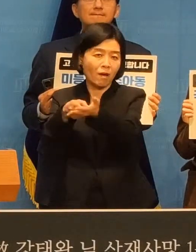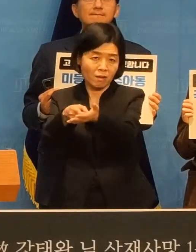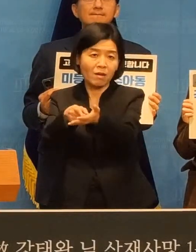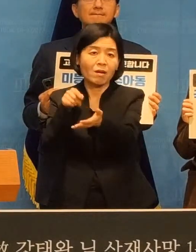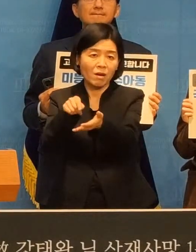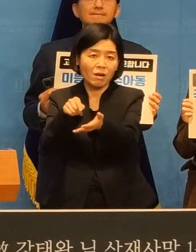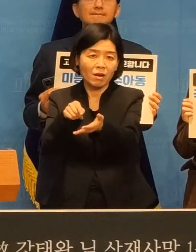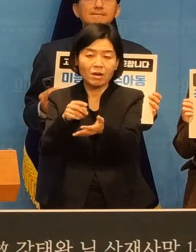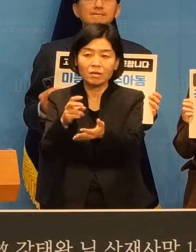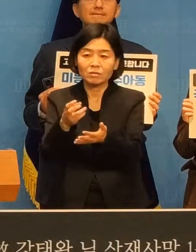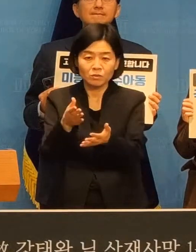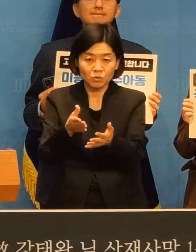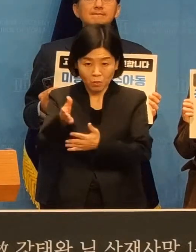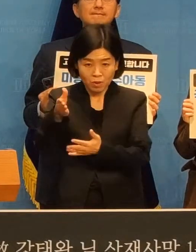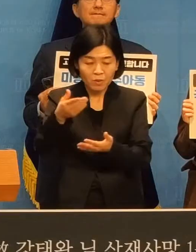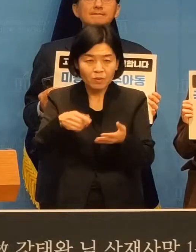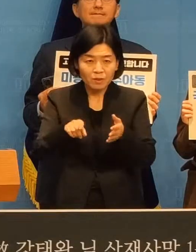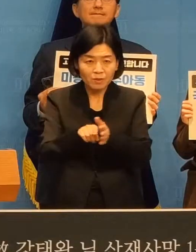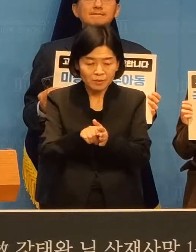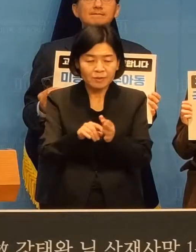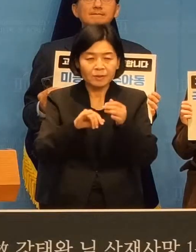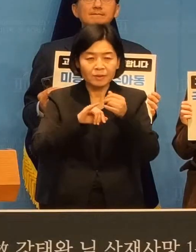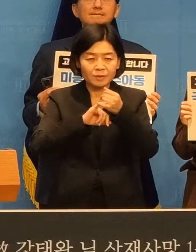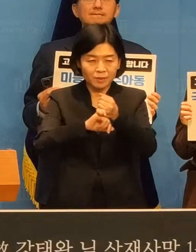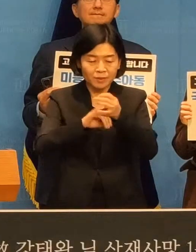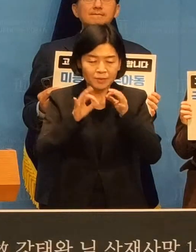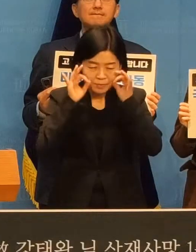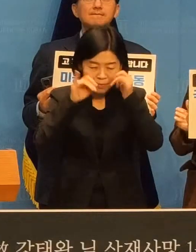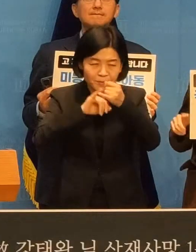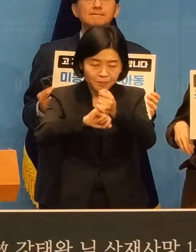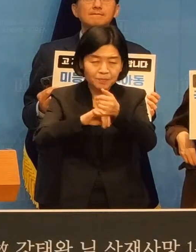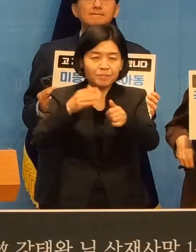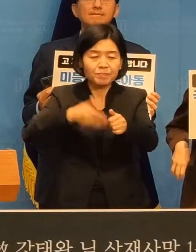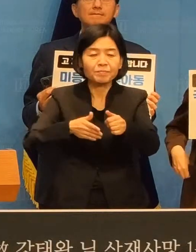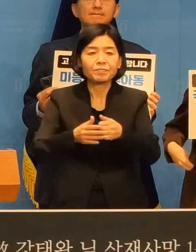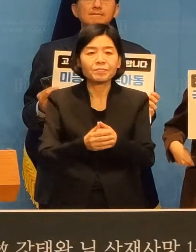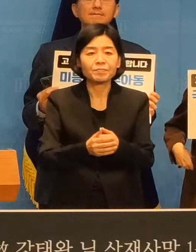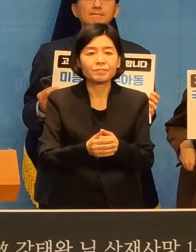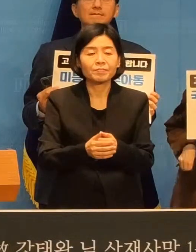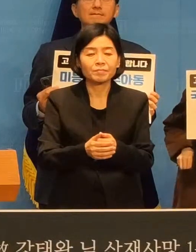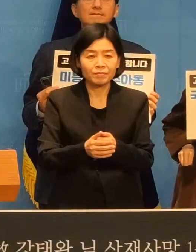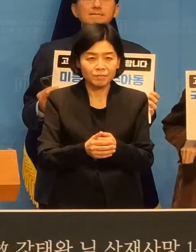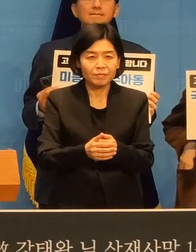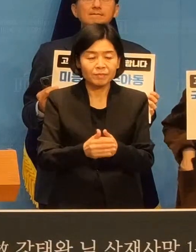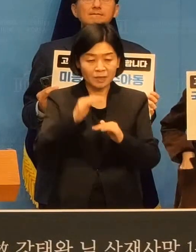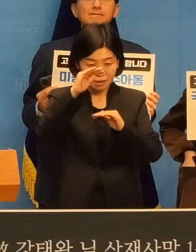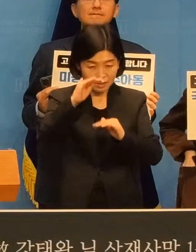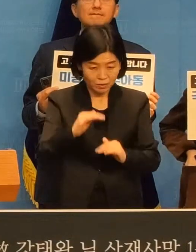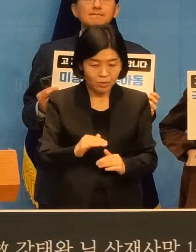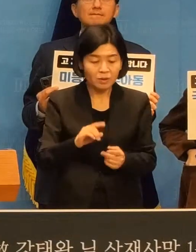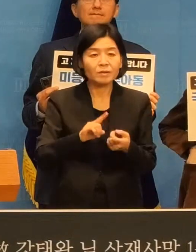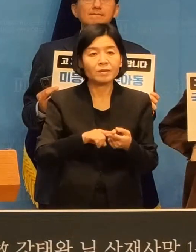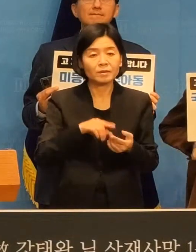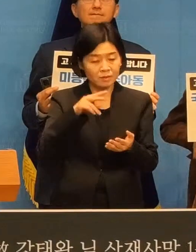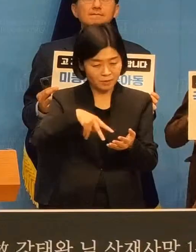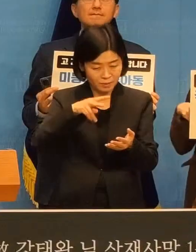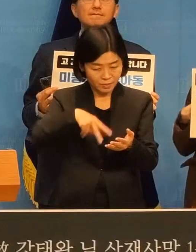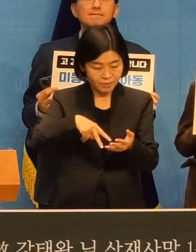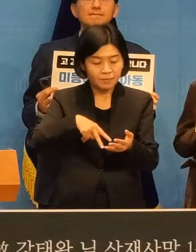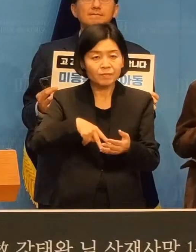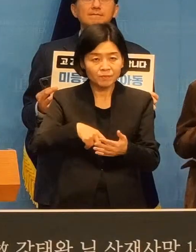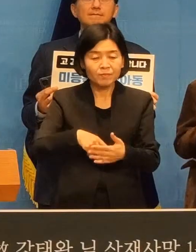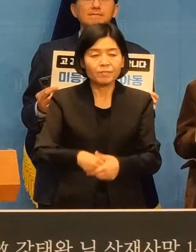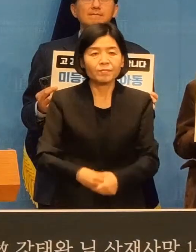끝까지 힘을 모아야 할 것입니다. 이제 이러한 내용을 담은 기자회견문 낭독으로 오늘의 기자회견을